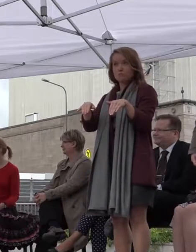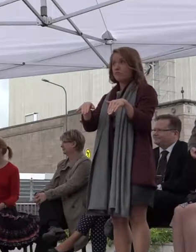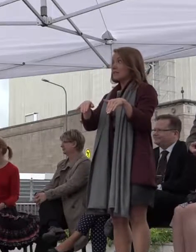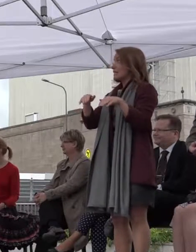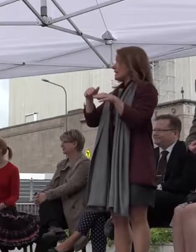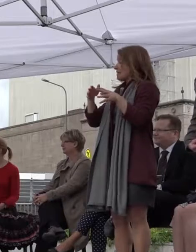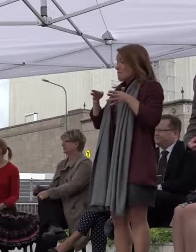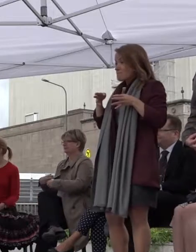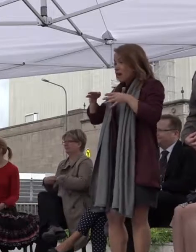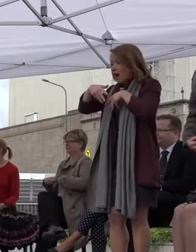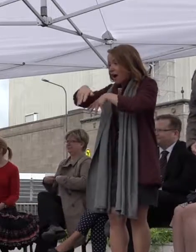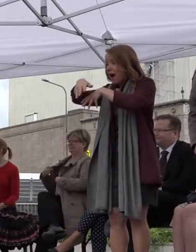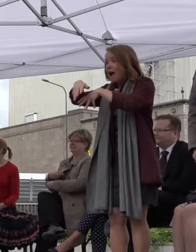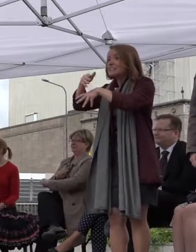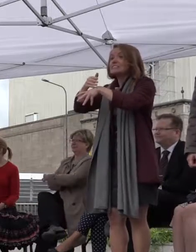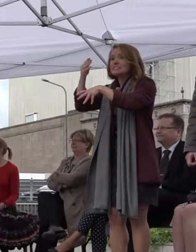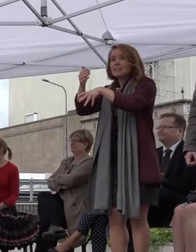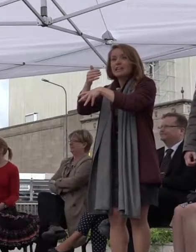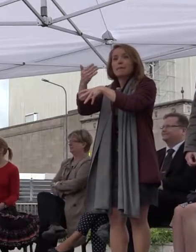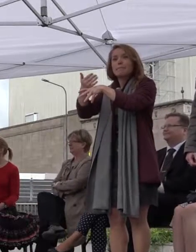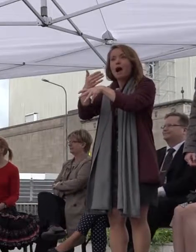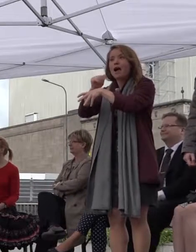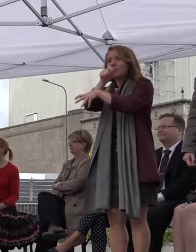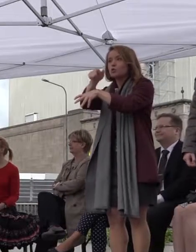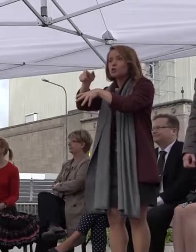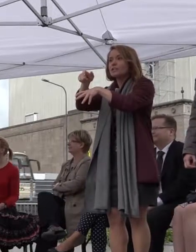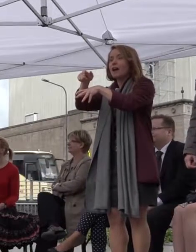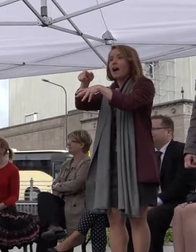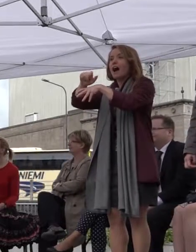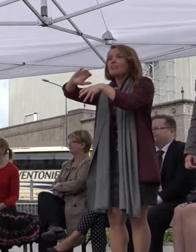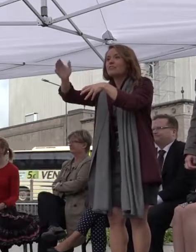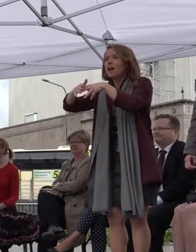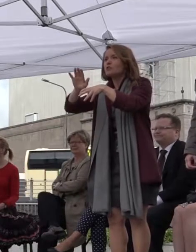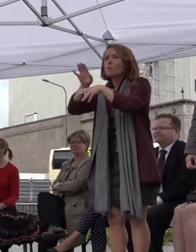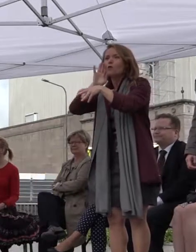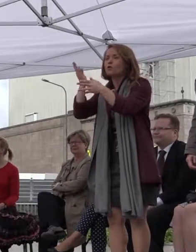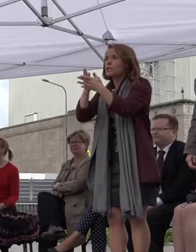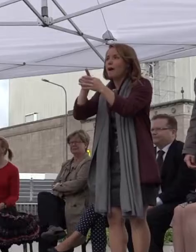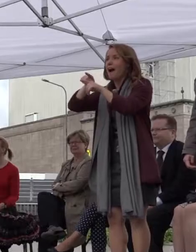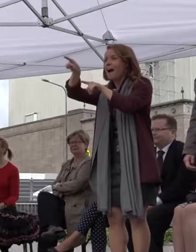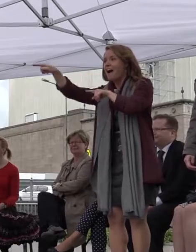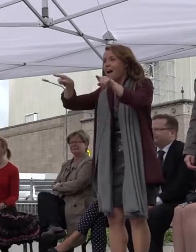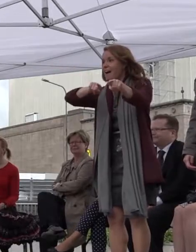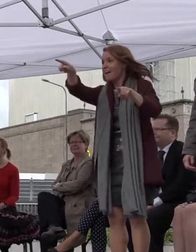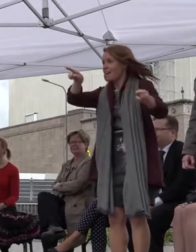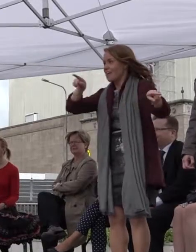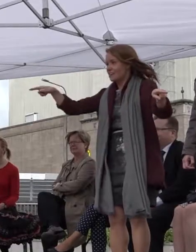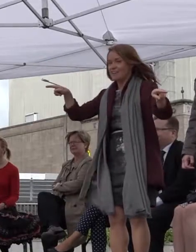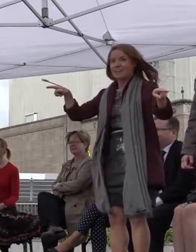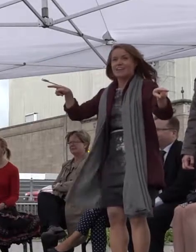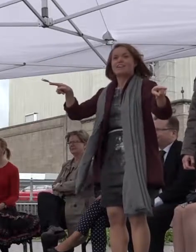jokaisen maan edustajat lähtivät vaeltamaan takaisin kohti omaa kotimaataan ja kohti sopimuksen